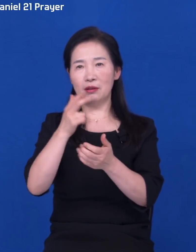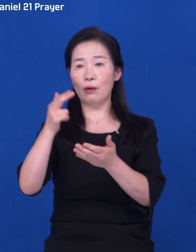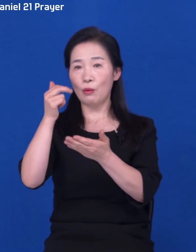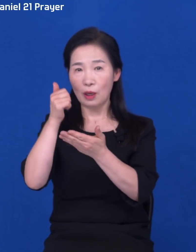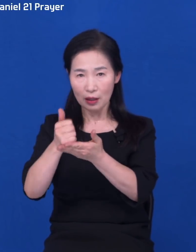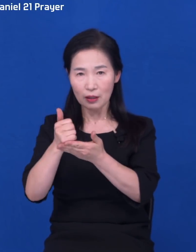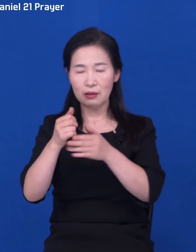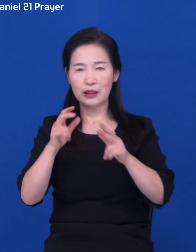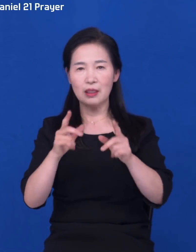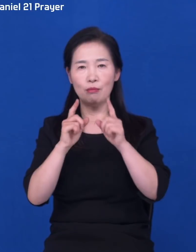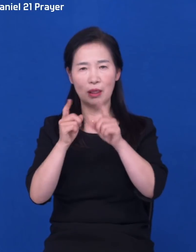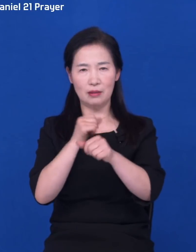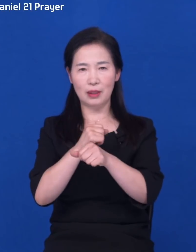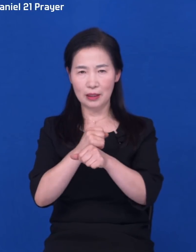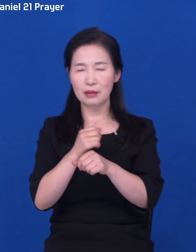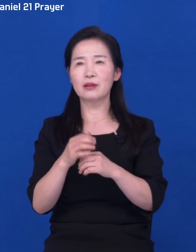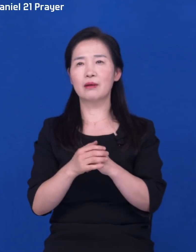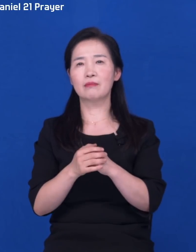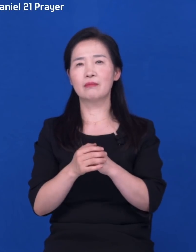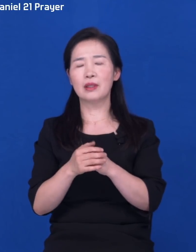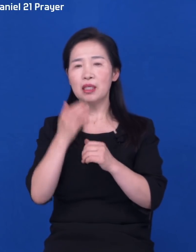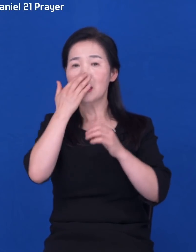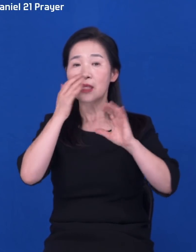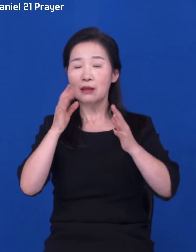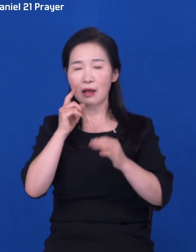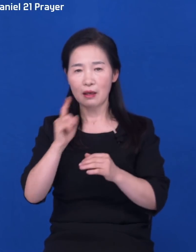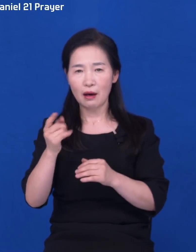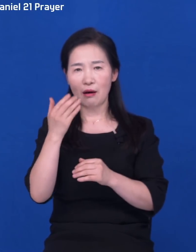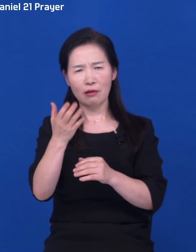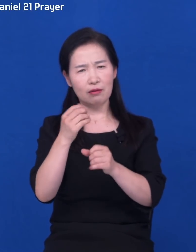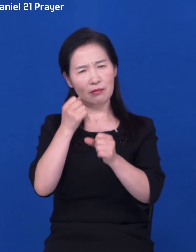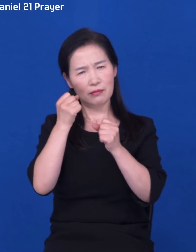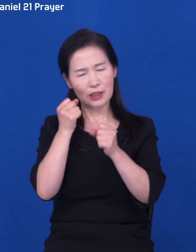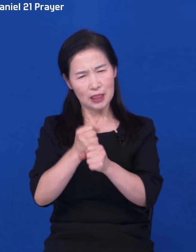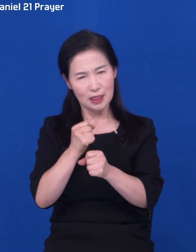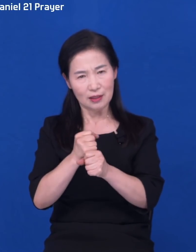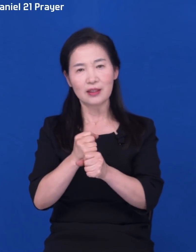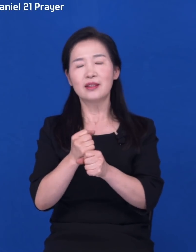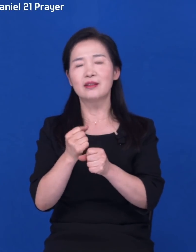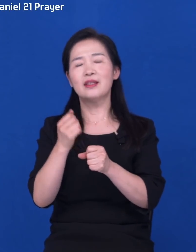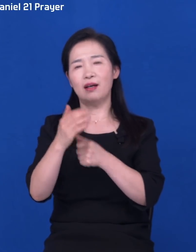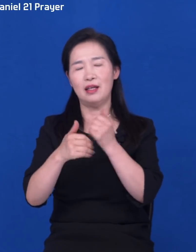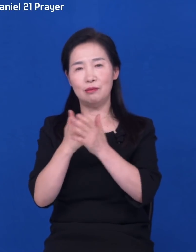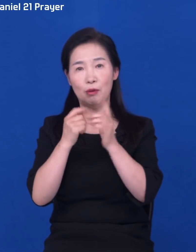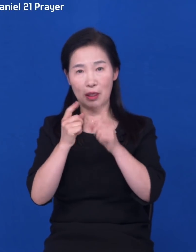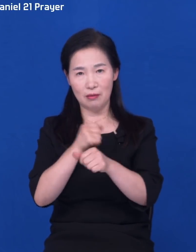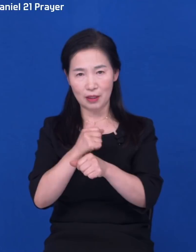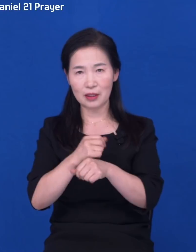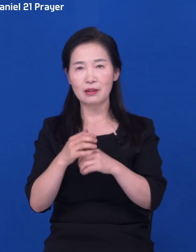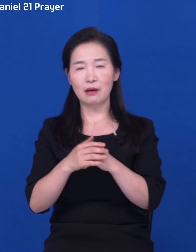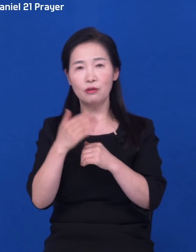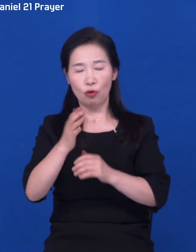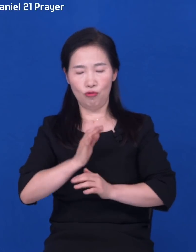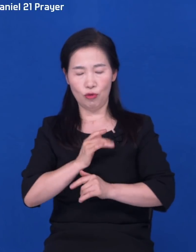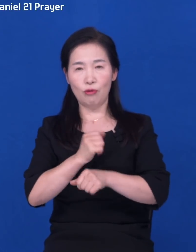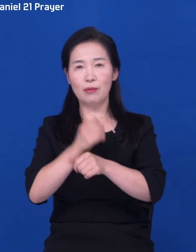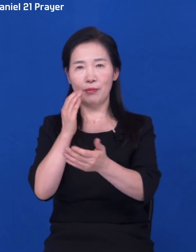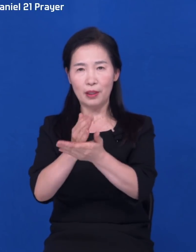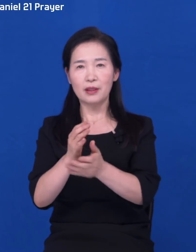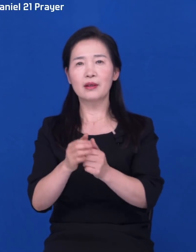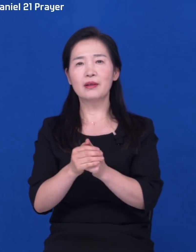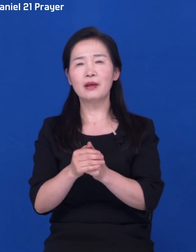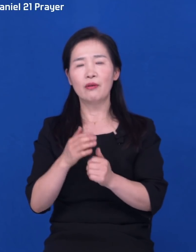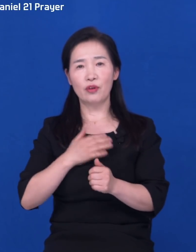지금 말씀하시느니라. 이스라엘아, 너를 지었으니가 말씀하시느니라. 너는 두려워하지 말라. 내가